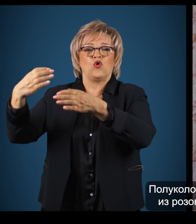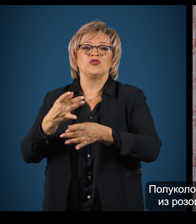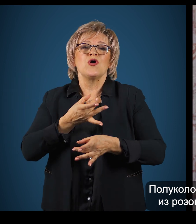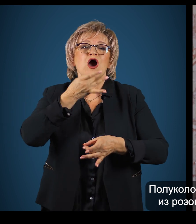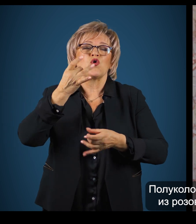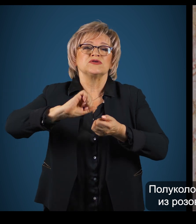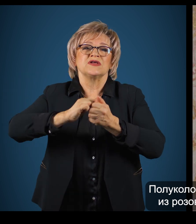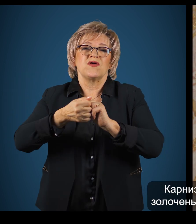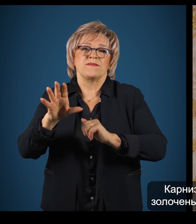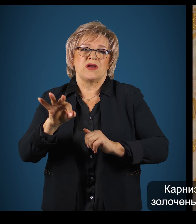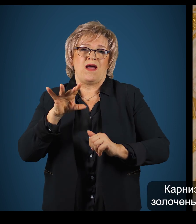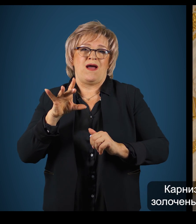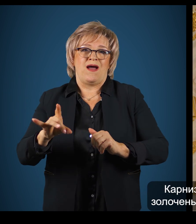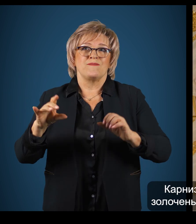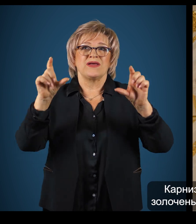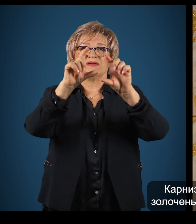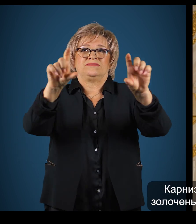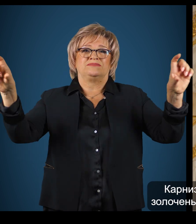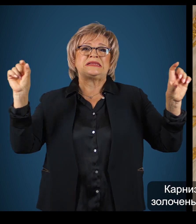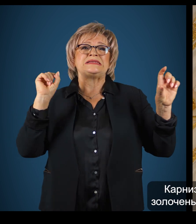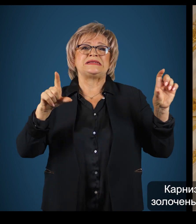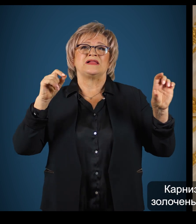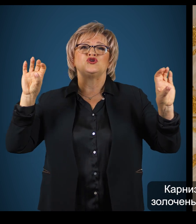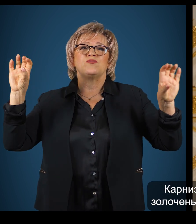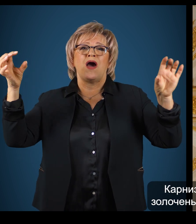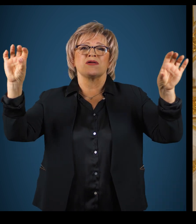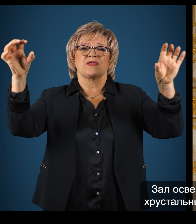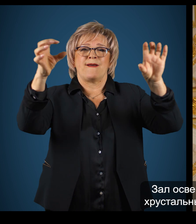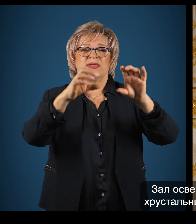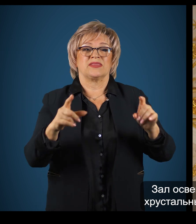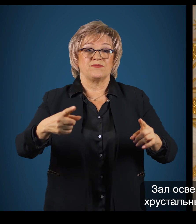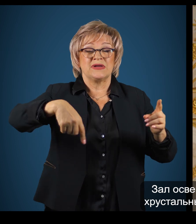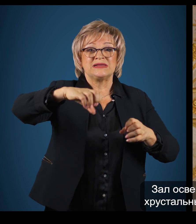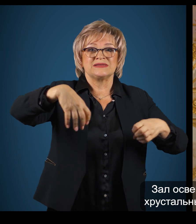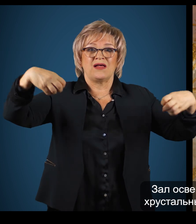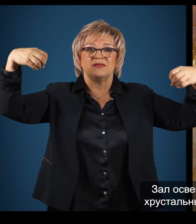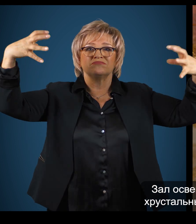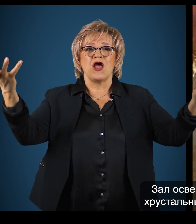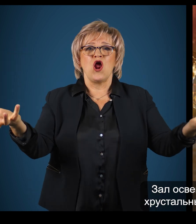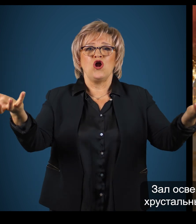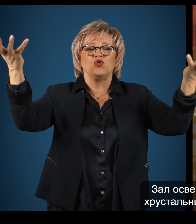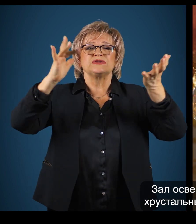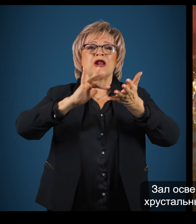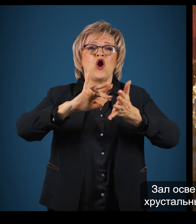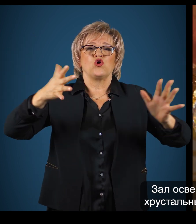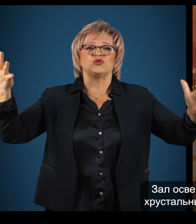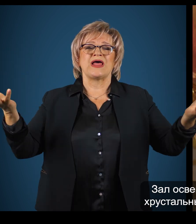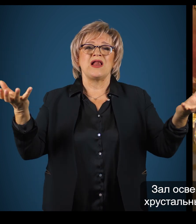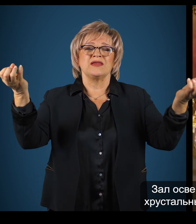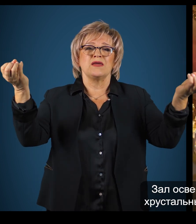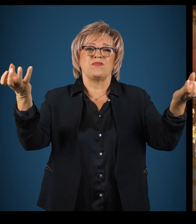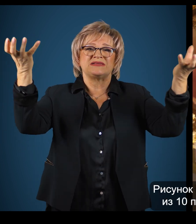из розового мрамора карнизы украшены золоченым орнаментом зал освещают люстры с хрустальными